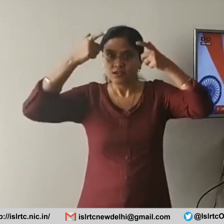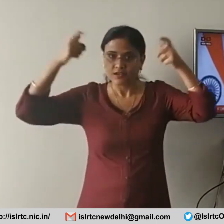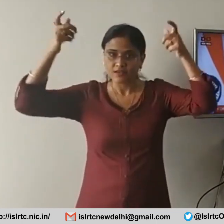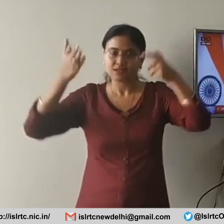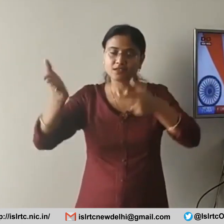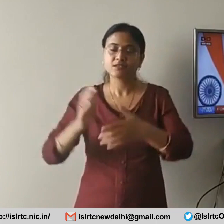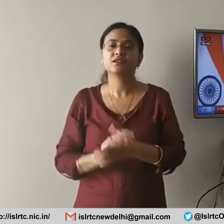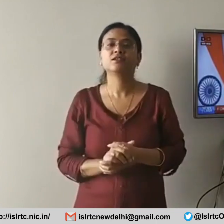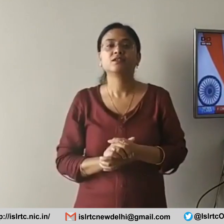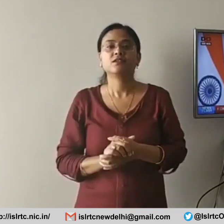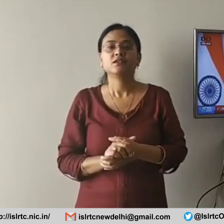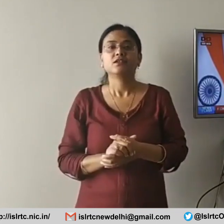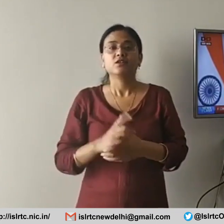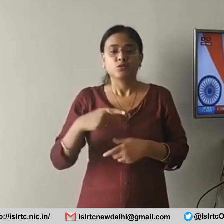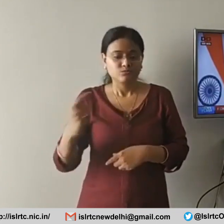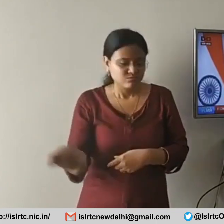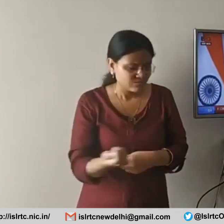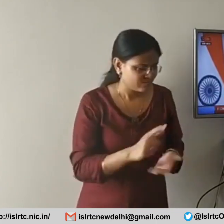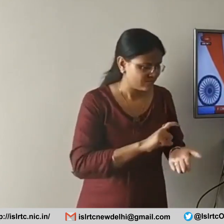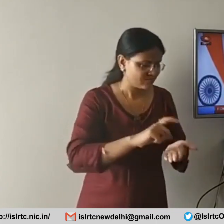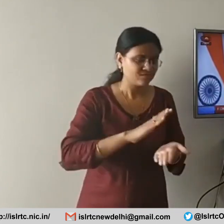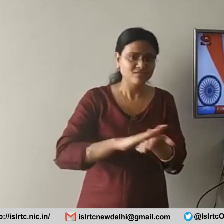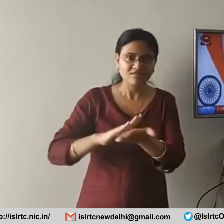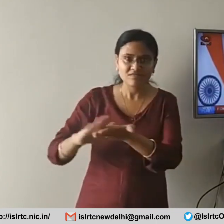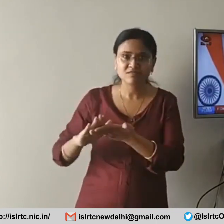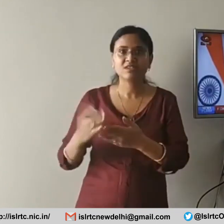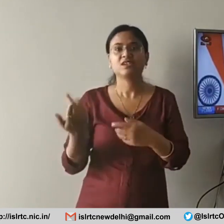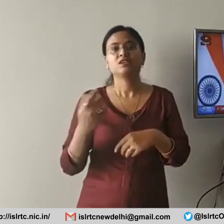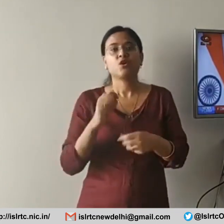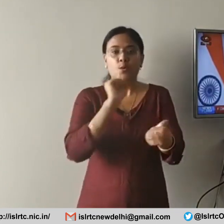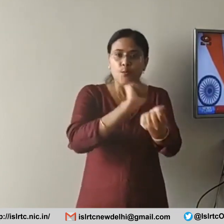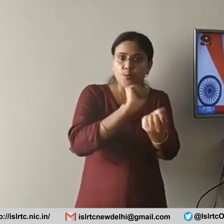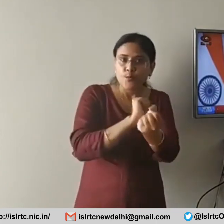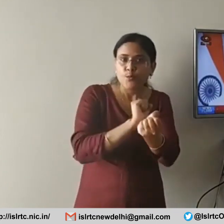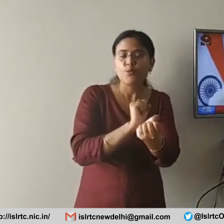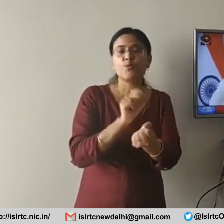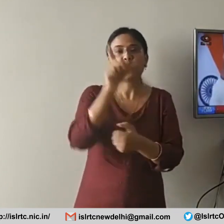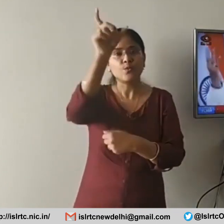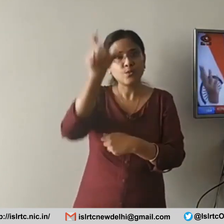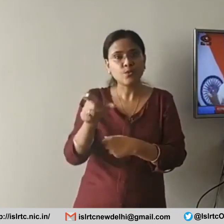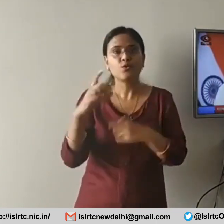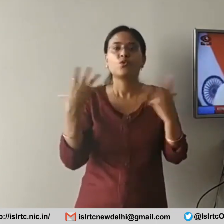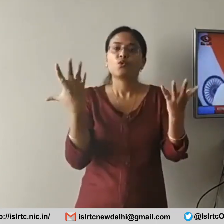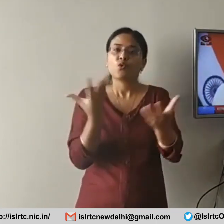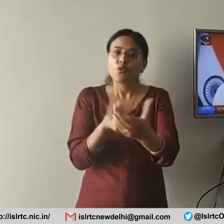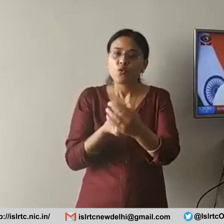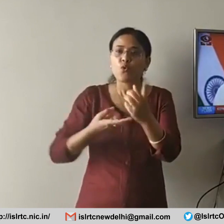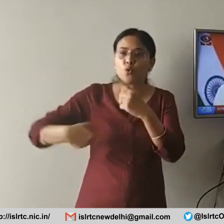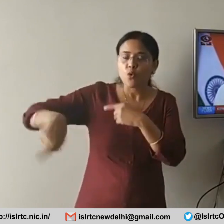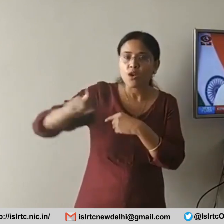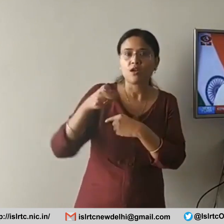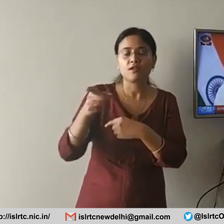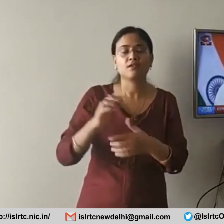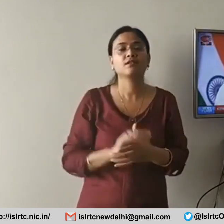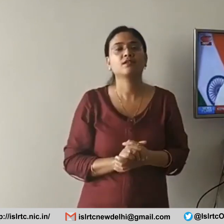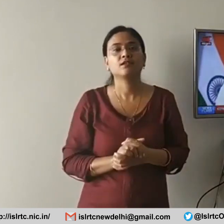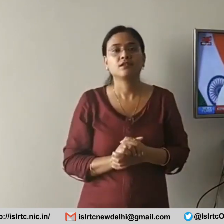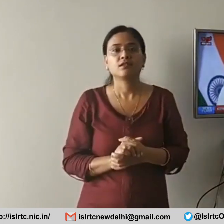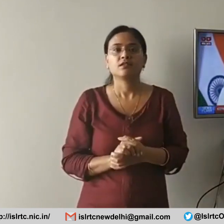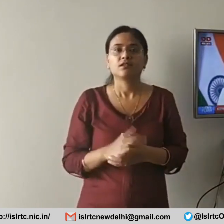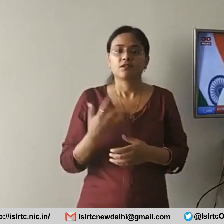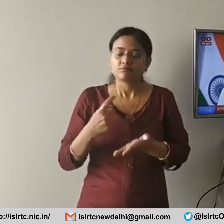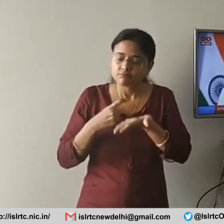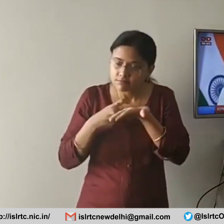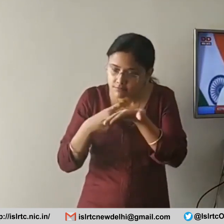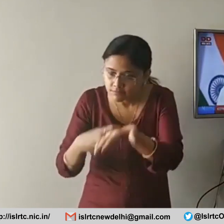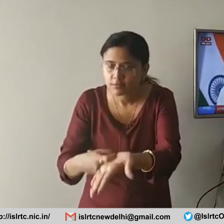नर्सेस, सफाई कर्मी, पुलिसकर्मी, ऐसे सभी लोगों का हम